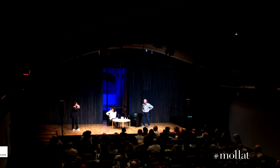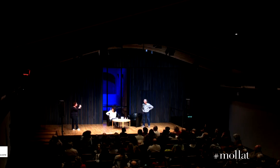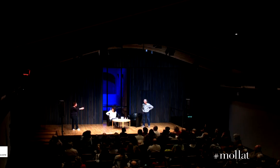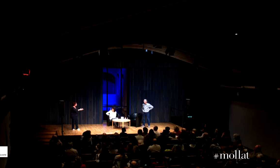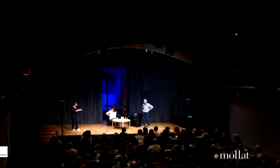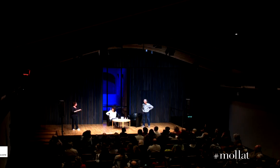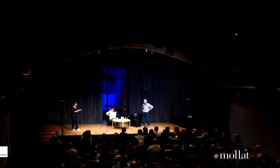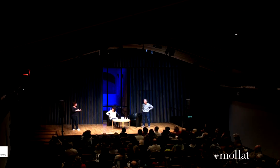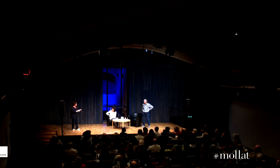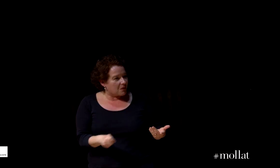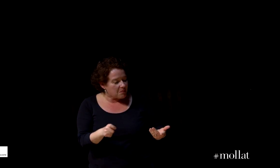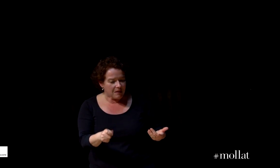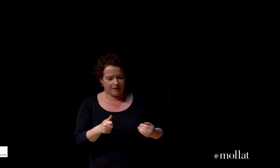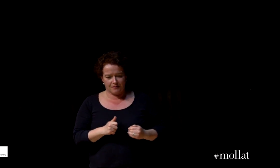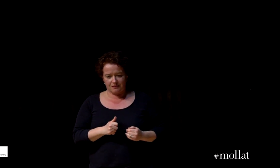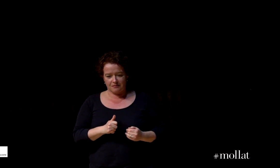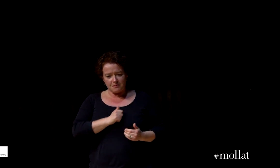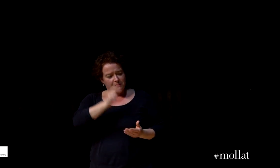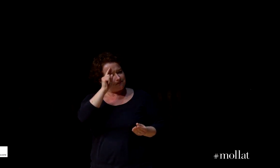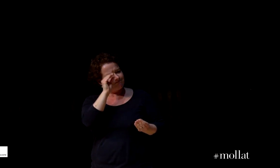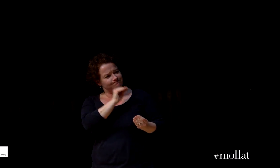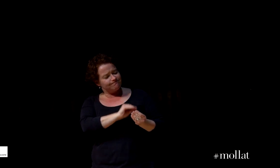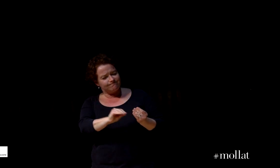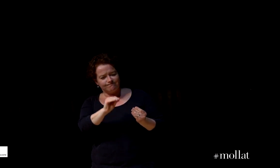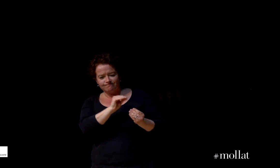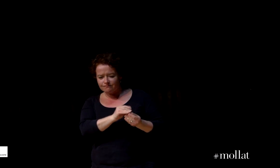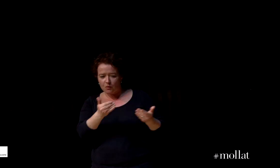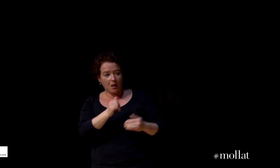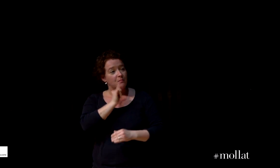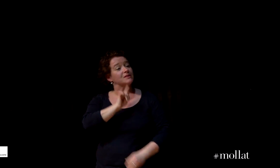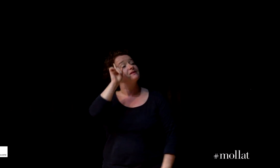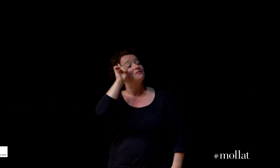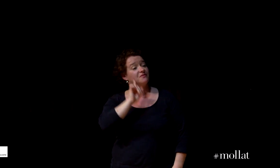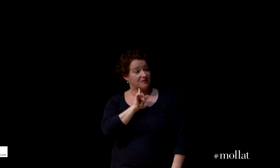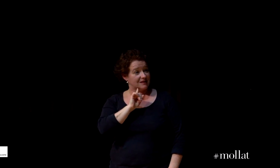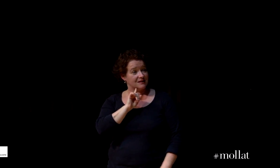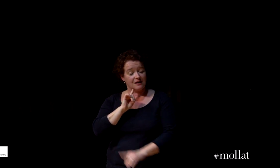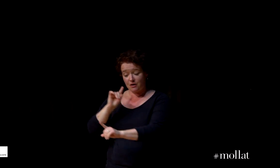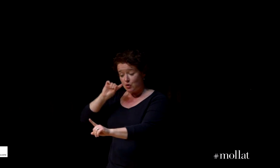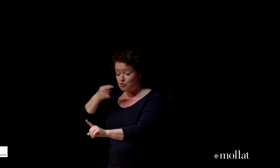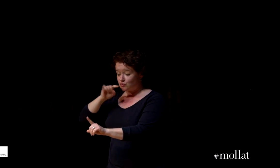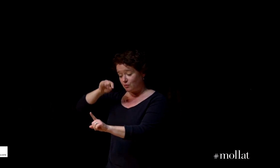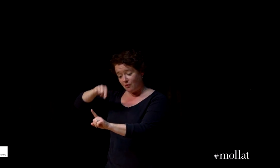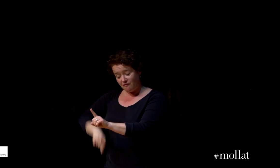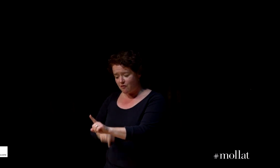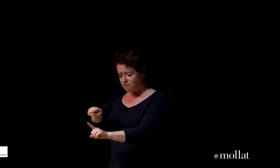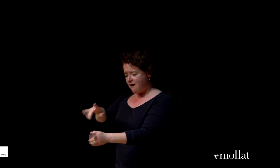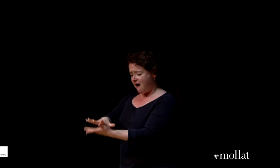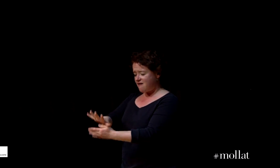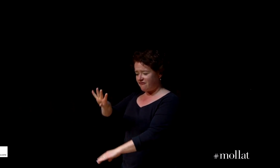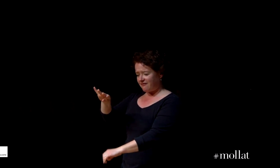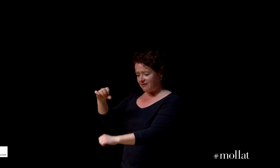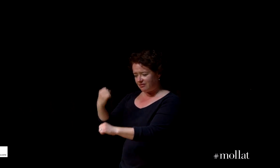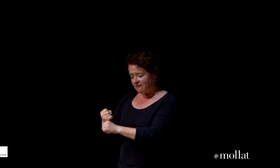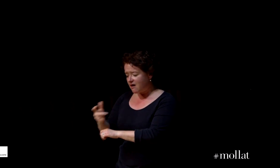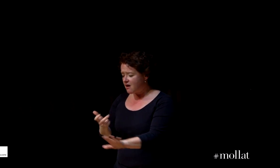Comment je me suis posé la question j'ai une petite fille sourde profonde à 4 ans qui était dans